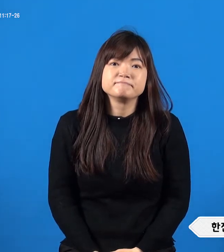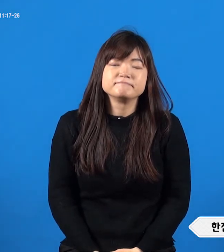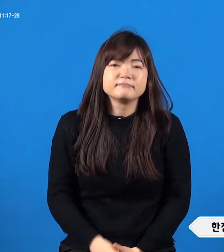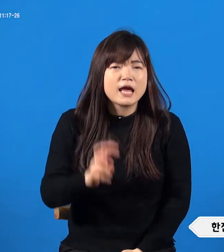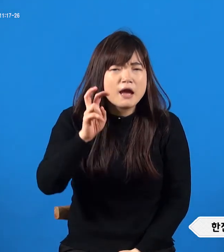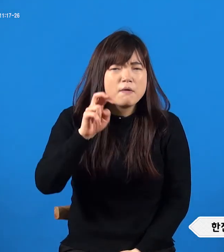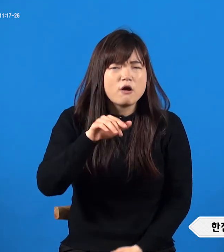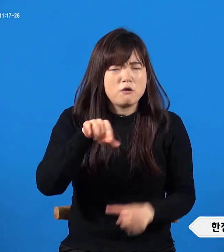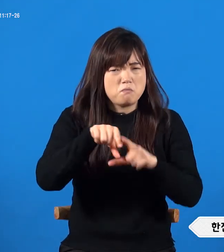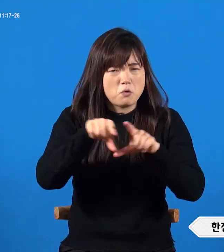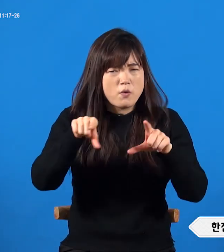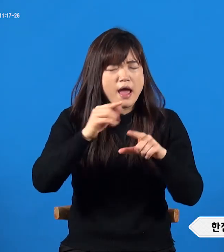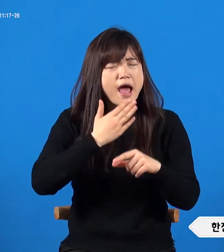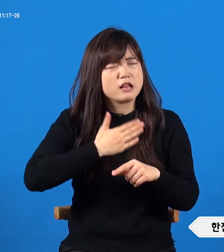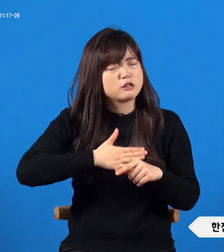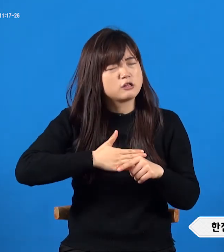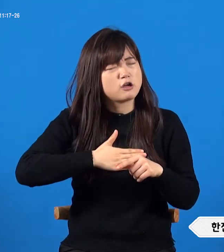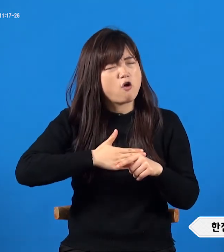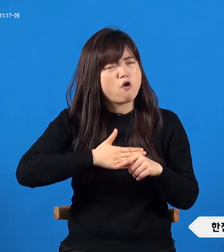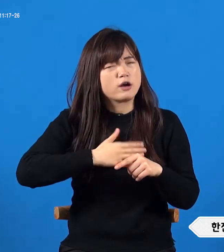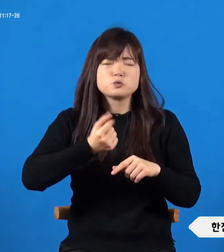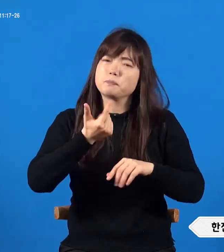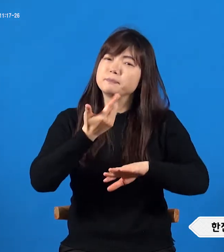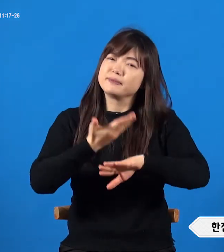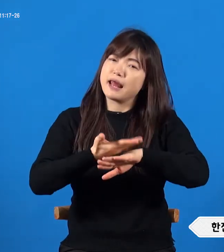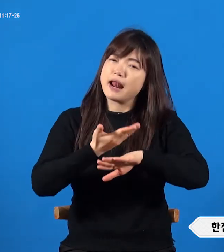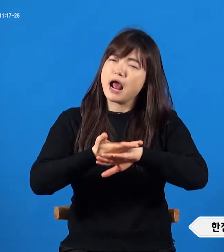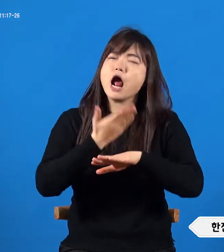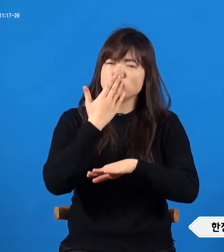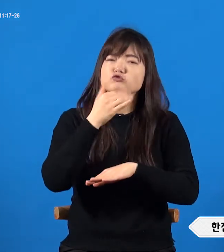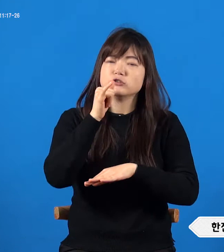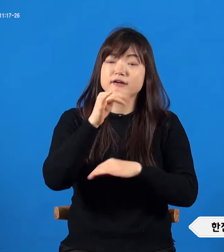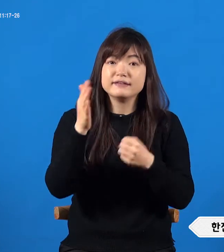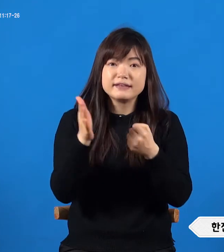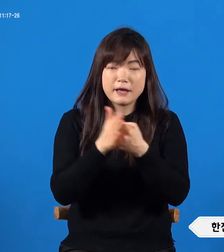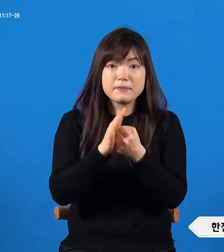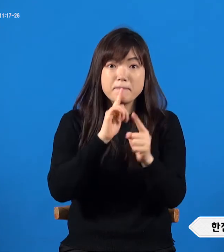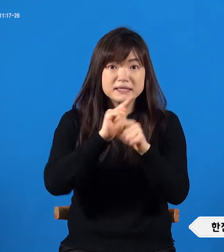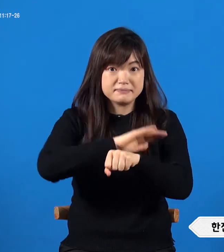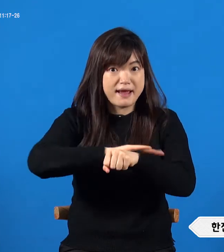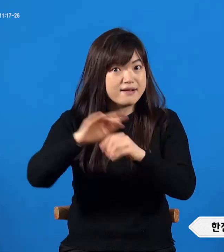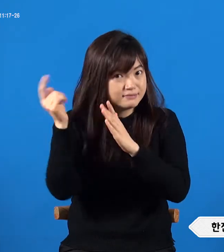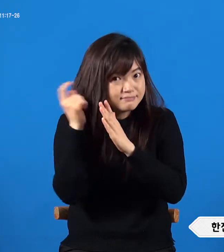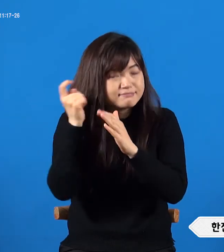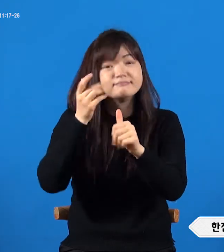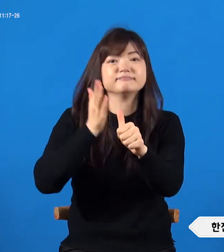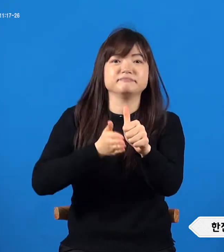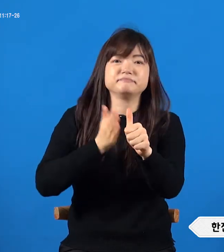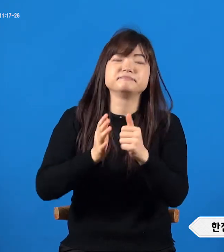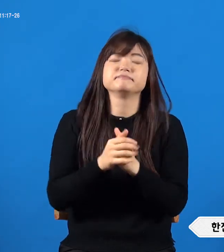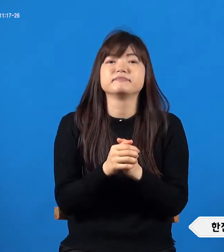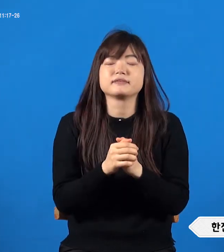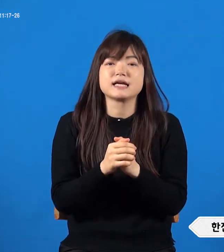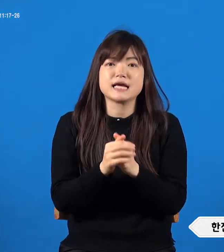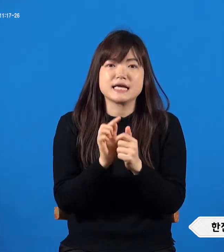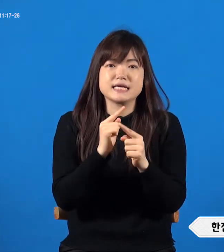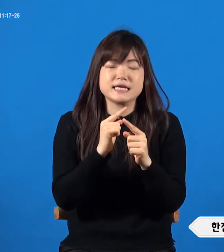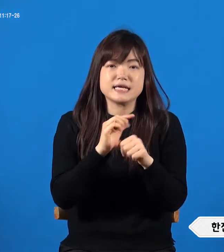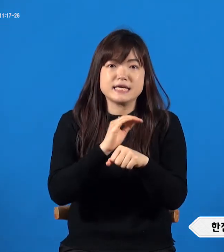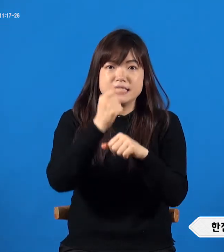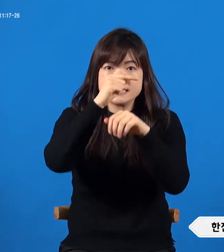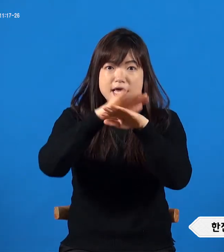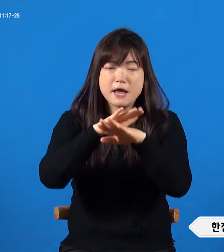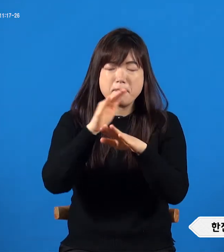아마 여러분이 평소에 알고 있는 것하고는 많이 다를 수 있습니다. 그래서 말씀을 잘 들으셔야 됩니다. 오늘